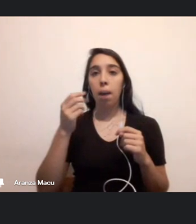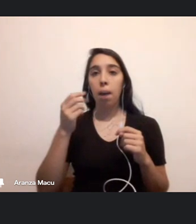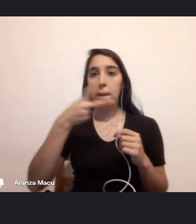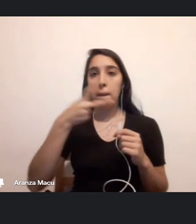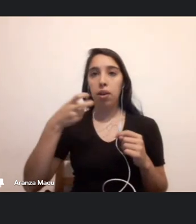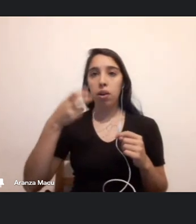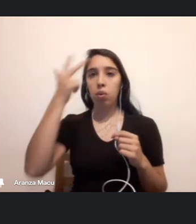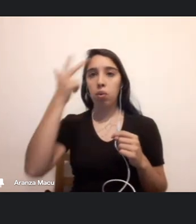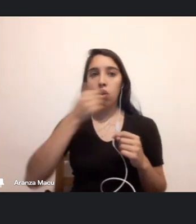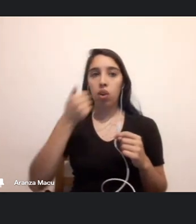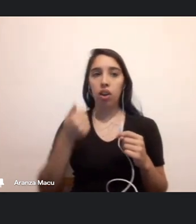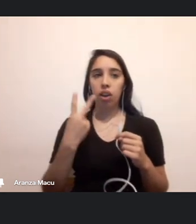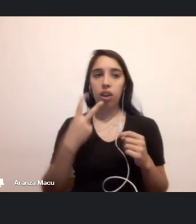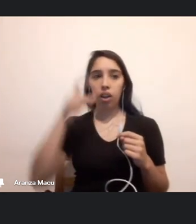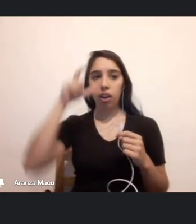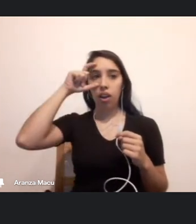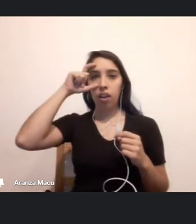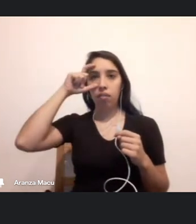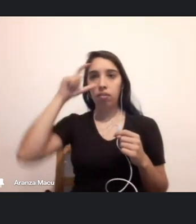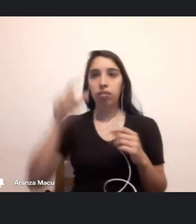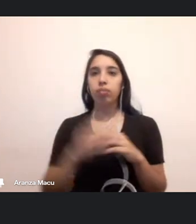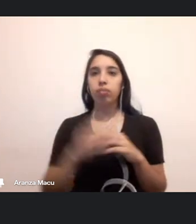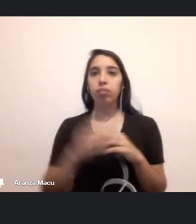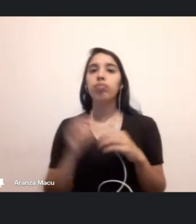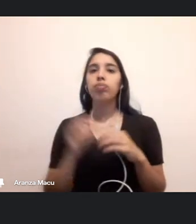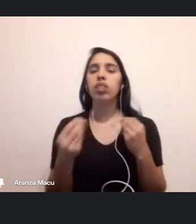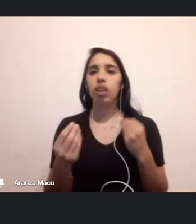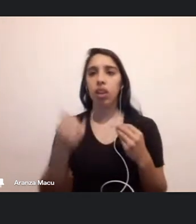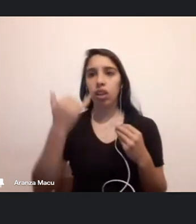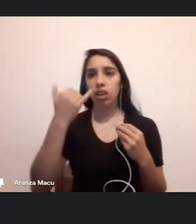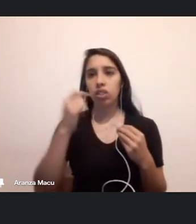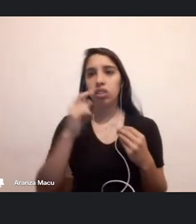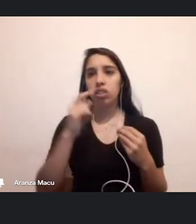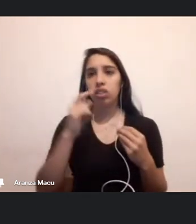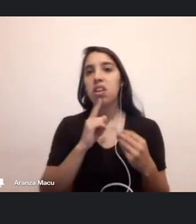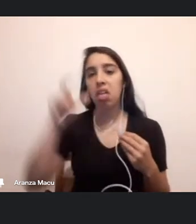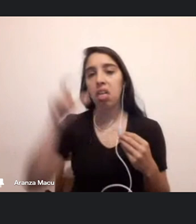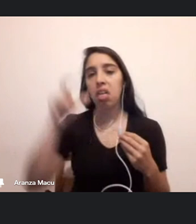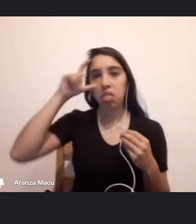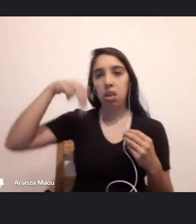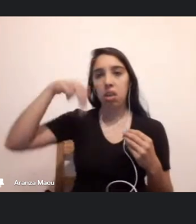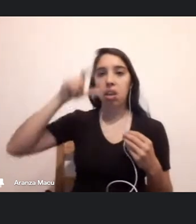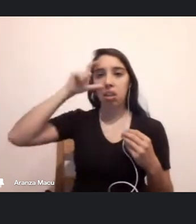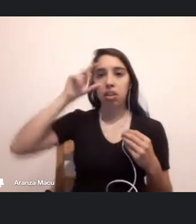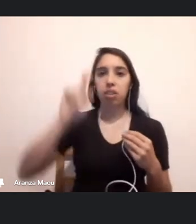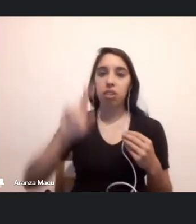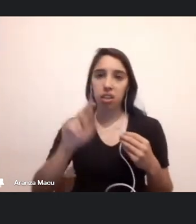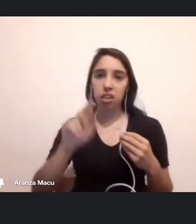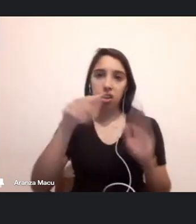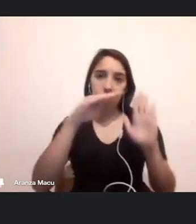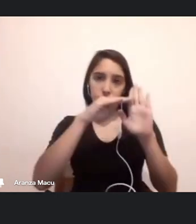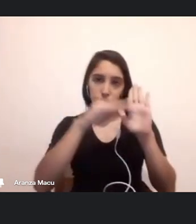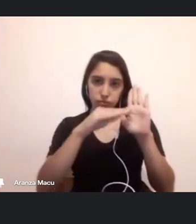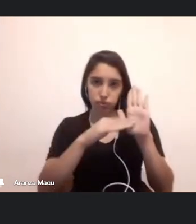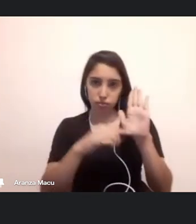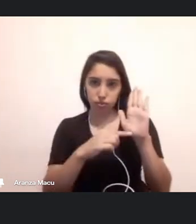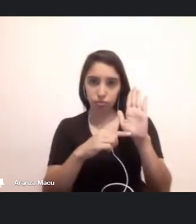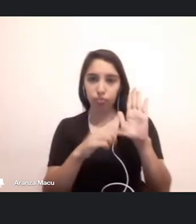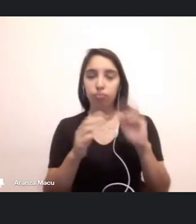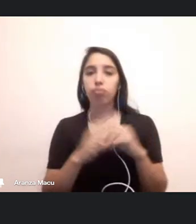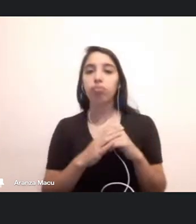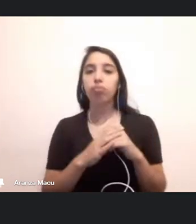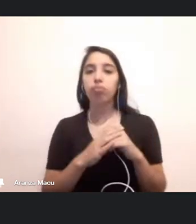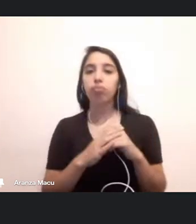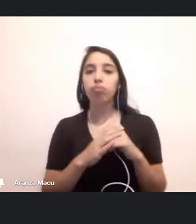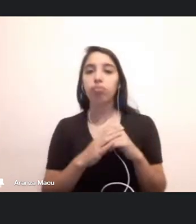cuando está solo, quiere decir tengo, tienen, tenemos, tiene. Y cuando está delante otro verbo, que esto en el parcial